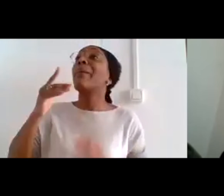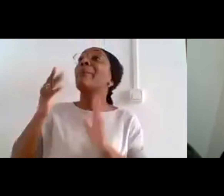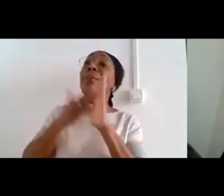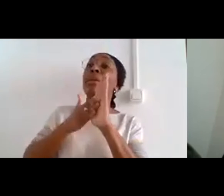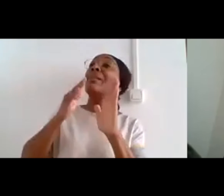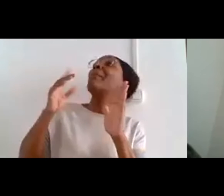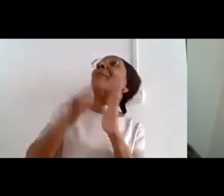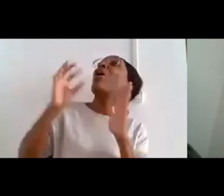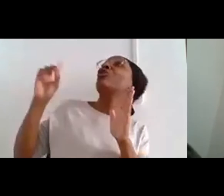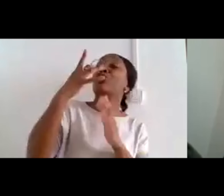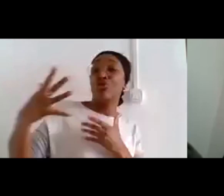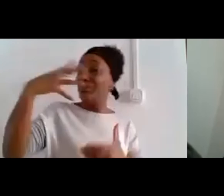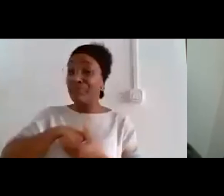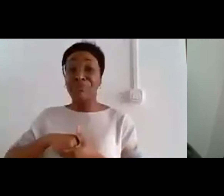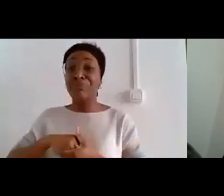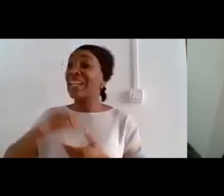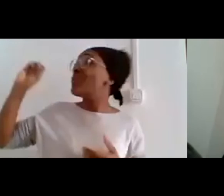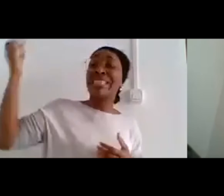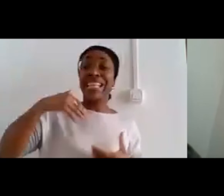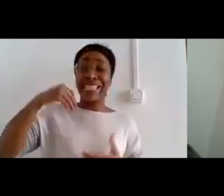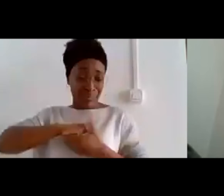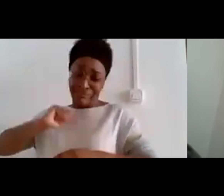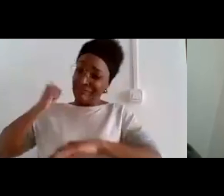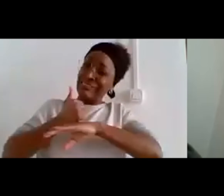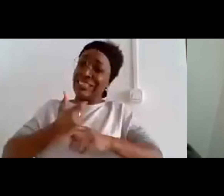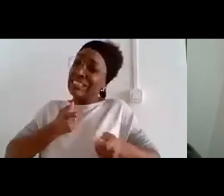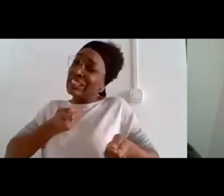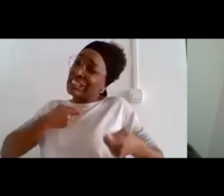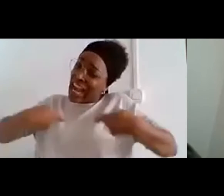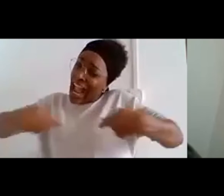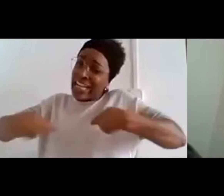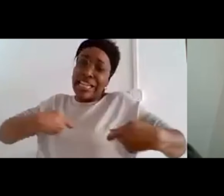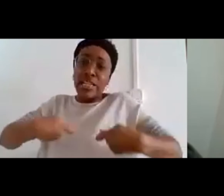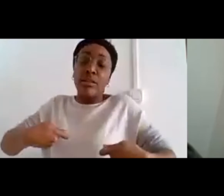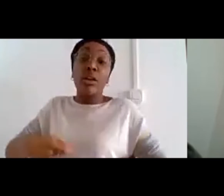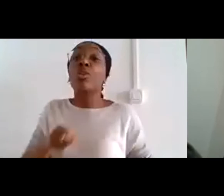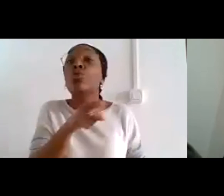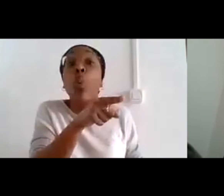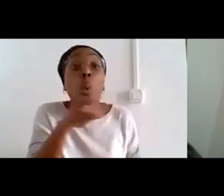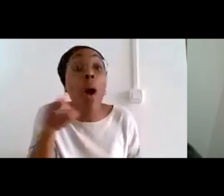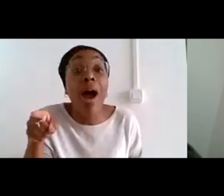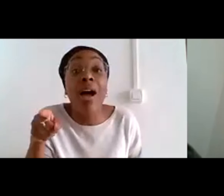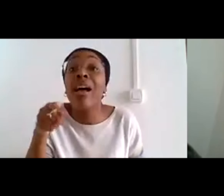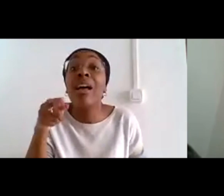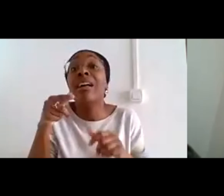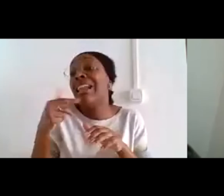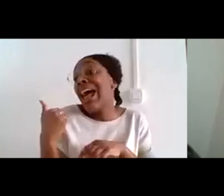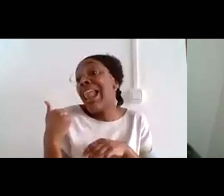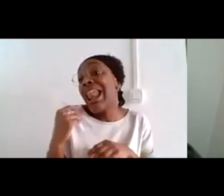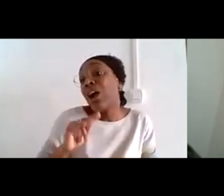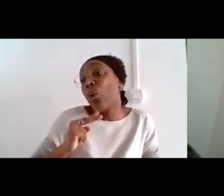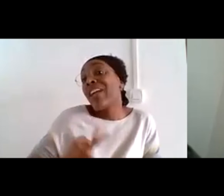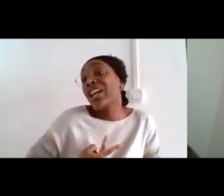la place au Saint-Esprit à régner et à conduire nos vies, qui que tu sois, débutant ou confirmé dans la